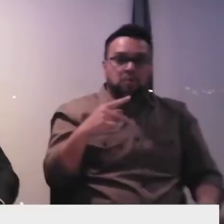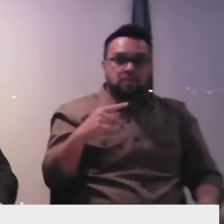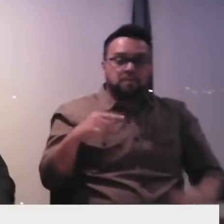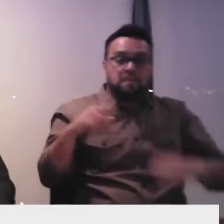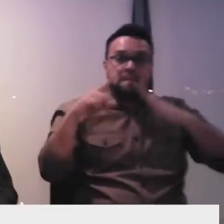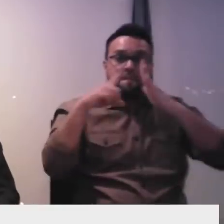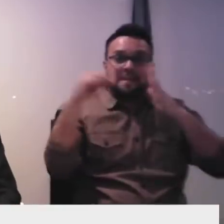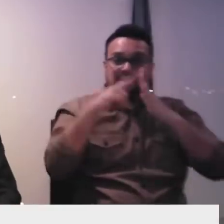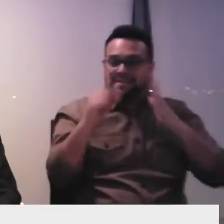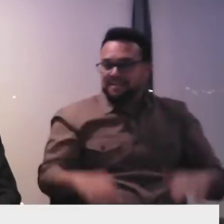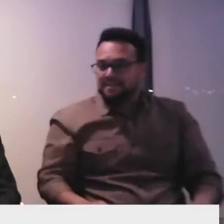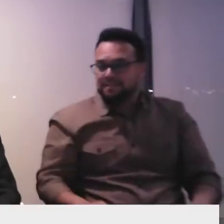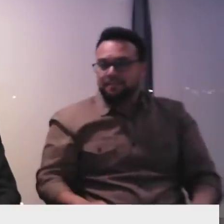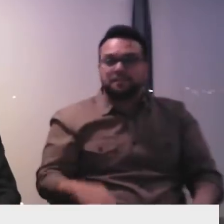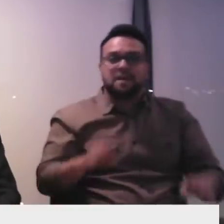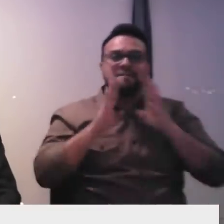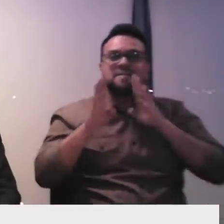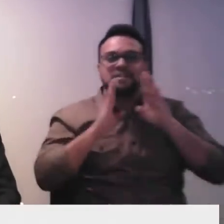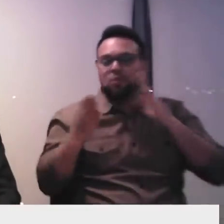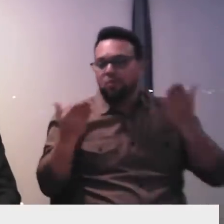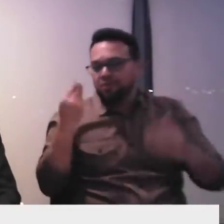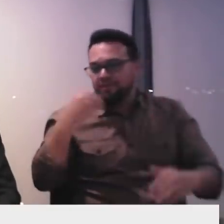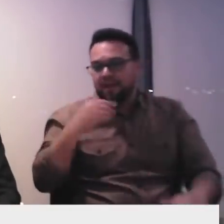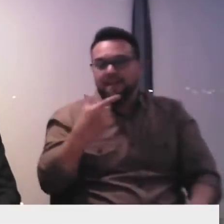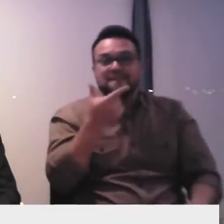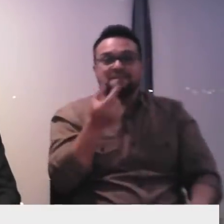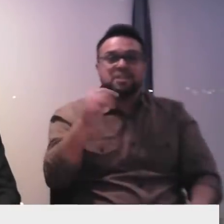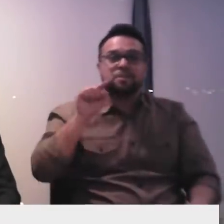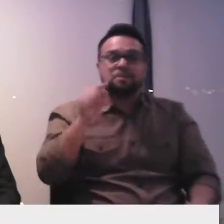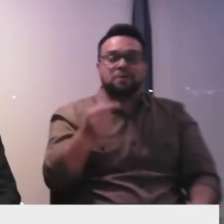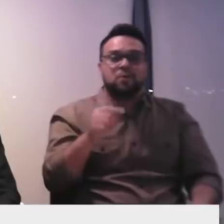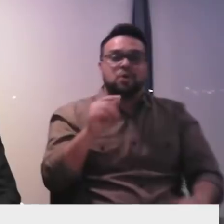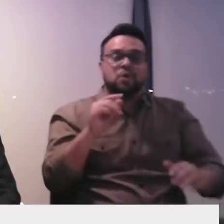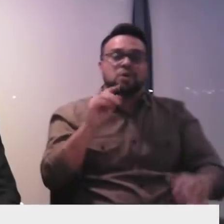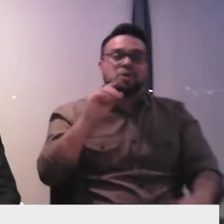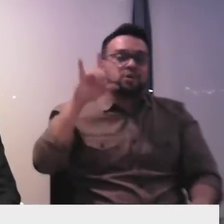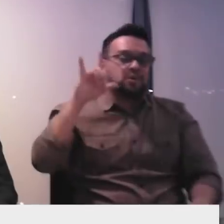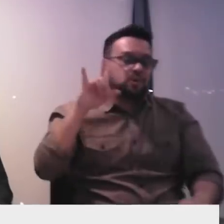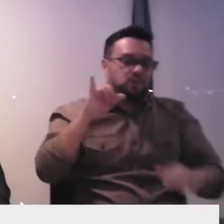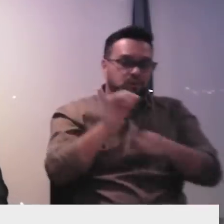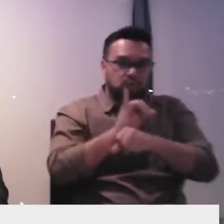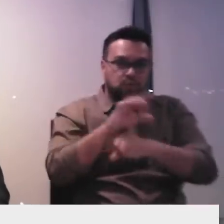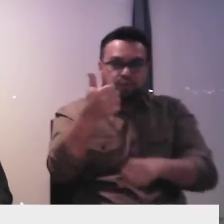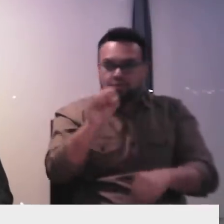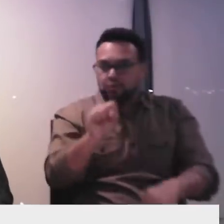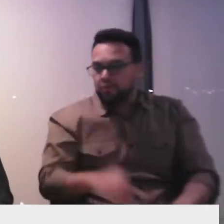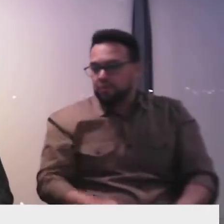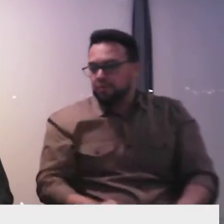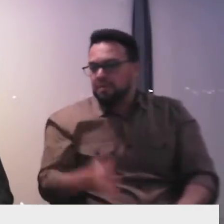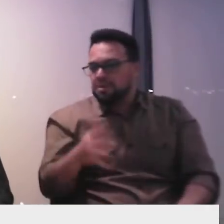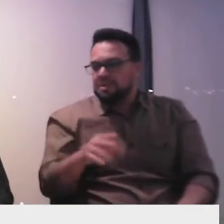Cid! Facebook, tá fraco hoje, hein? 20 mil, YouTube 18, Instagram 15, mais ou menos aí 50 e poucos